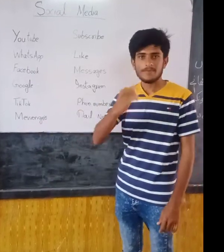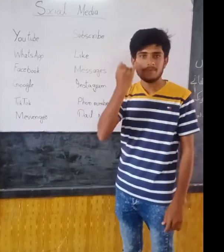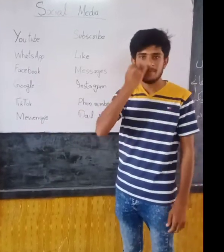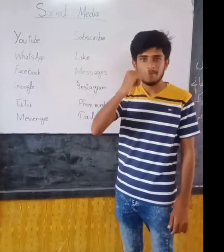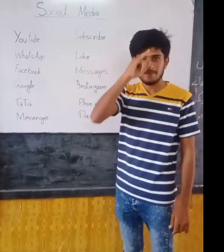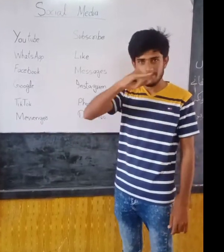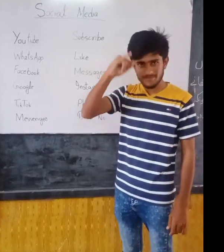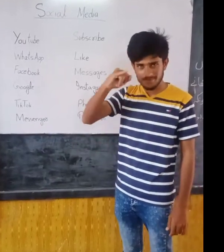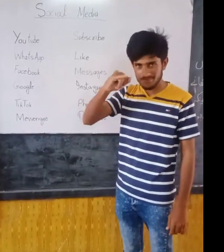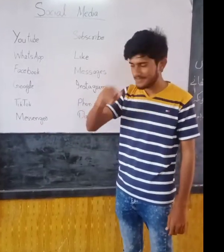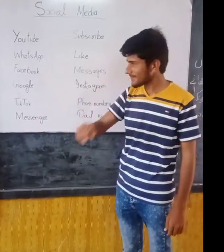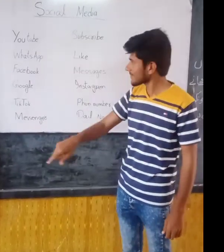मैसेंजर